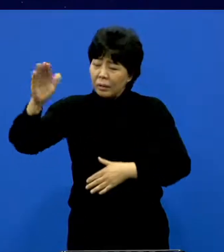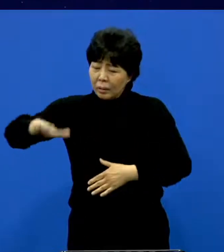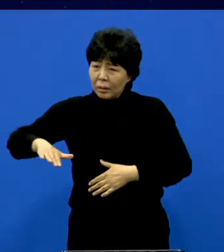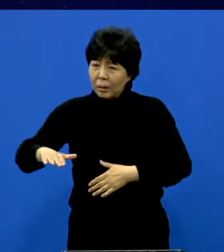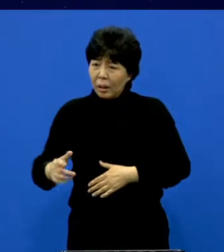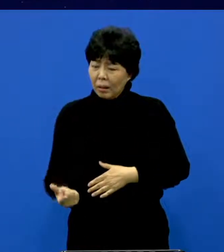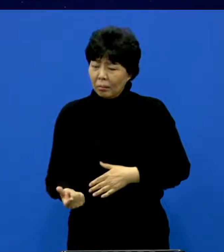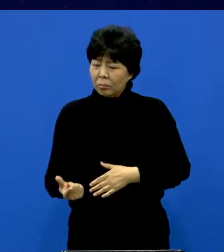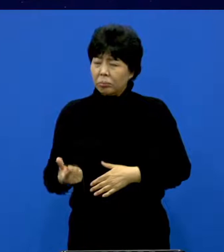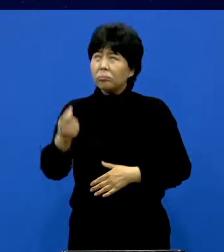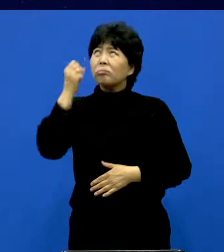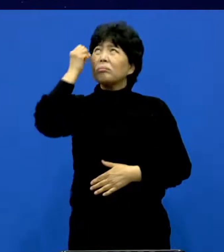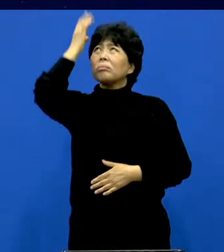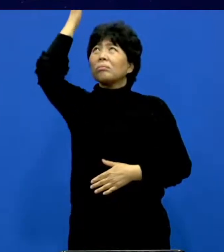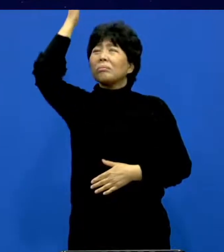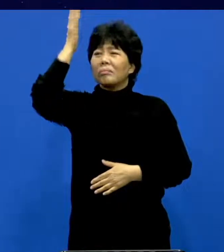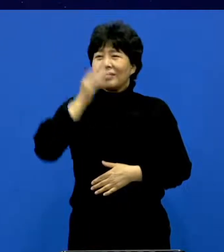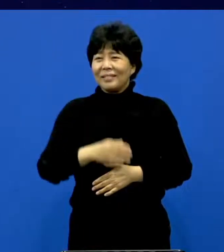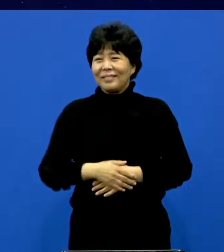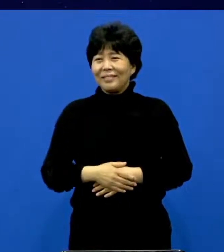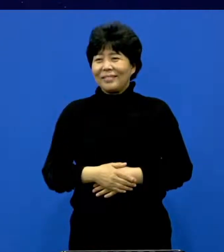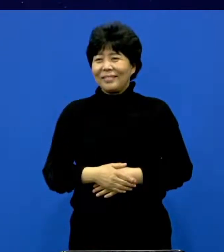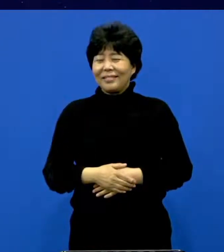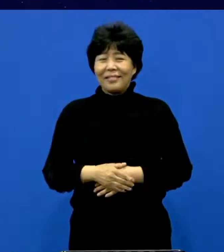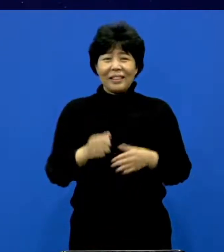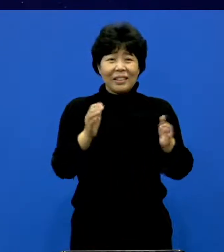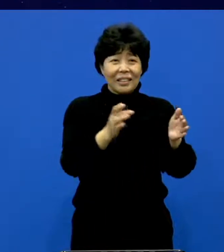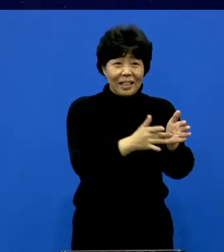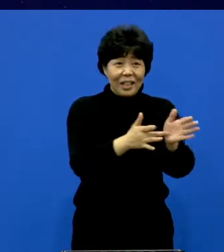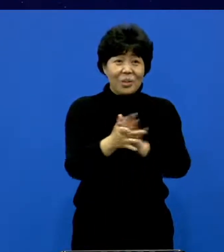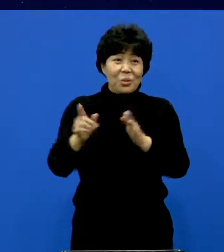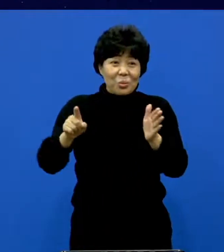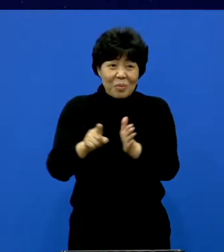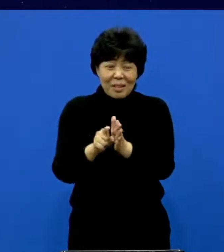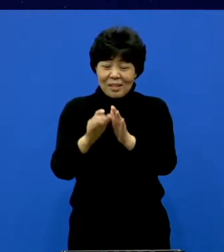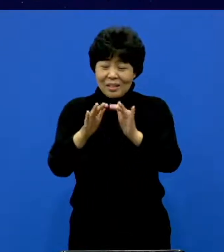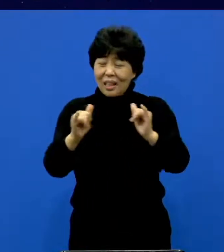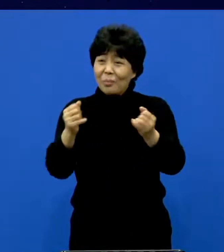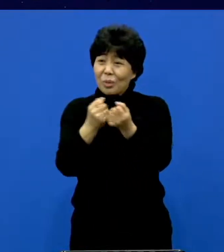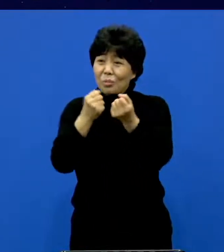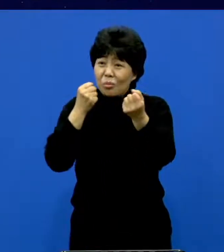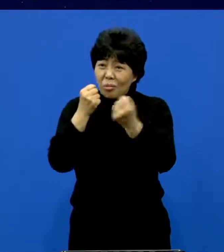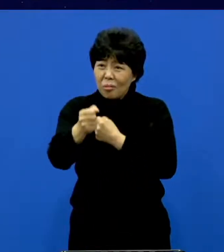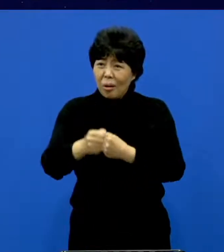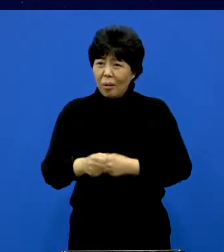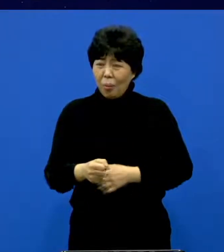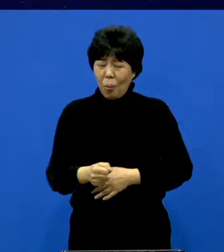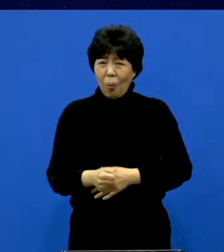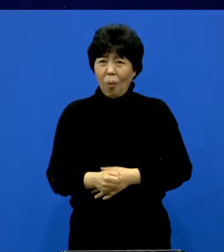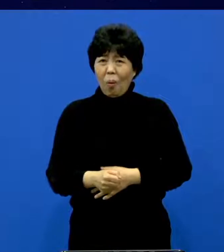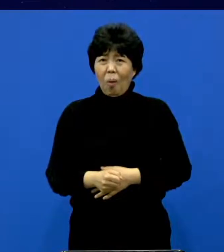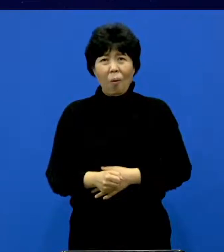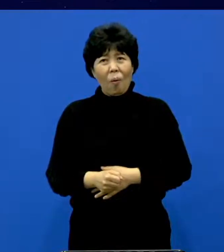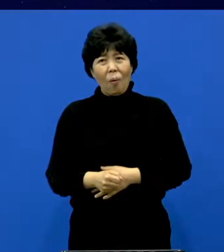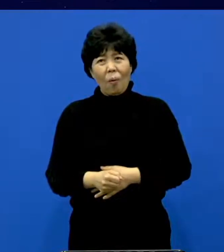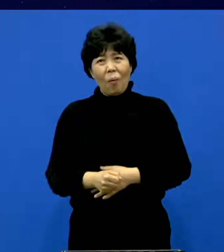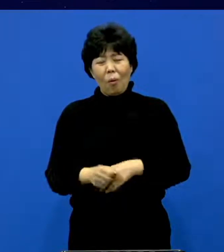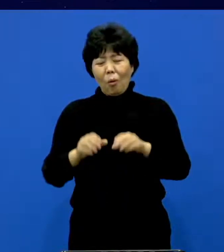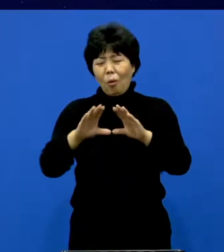그래서 세월이 흐르면 사람들이 예수 믿는 사람한테 사나워지는 거예요. 그리고 특별히 봉사를 많이 하면.